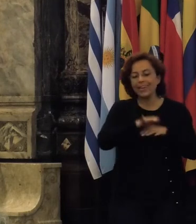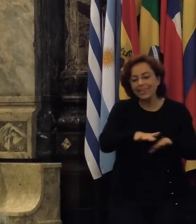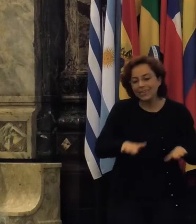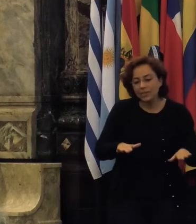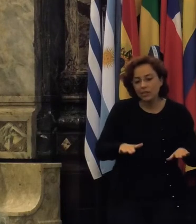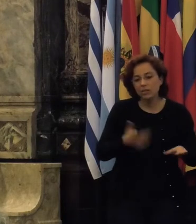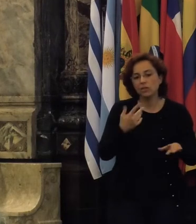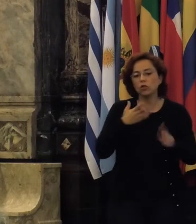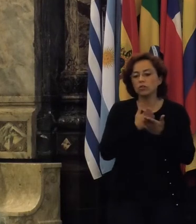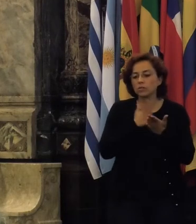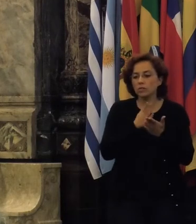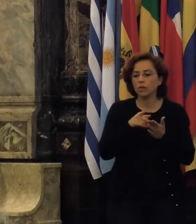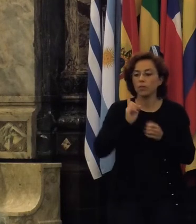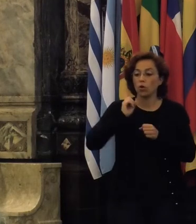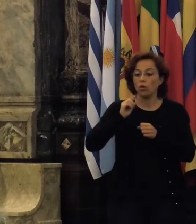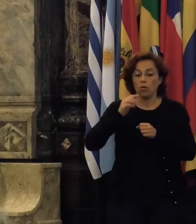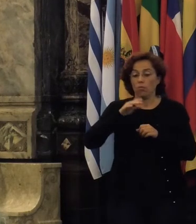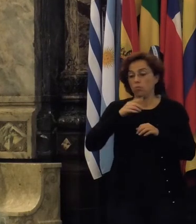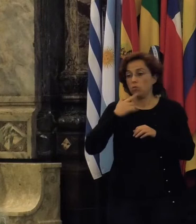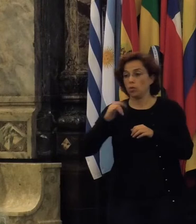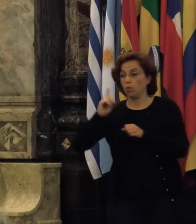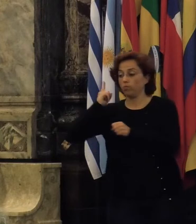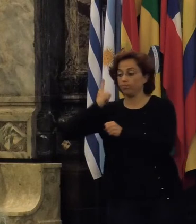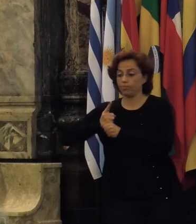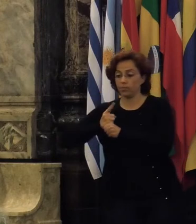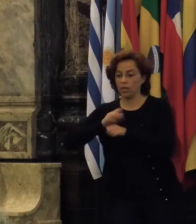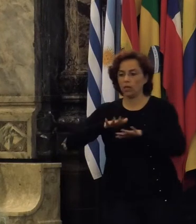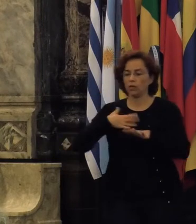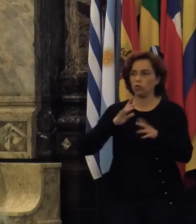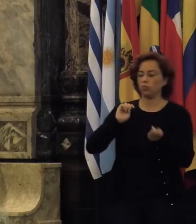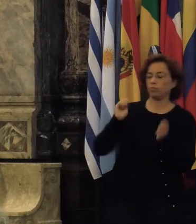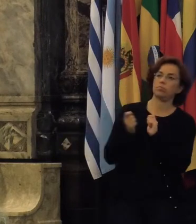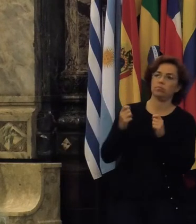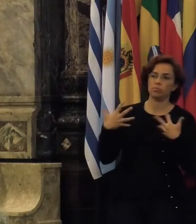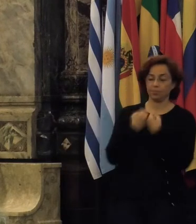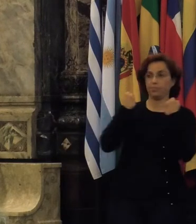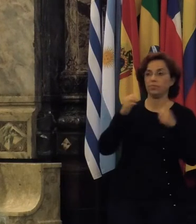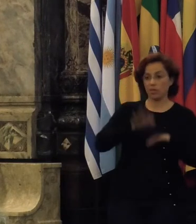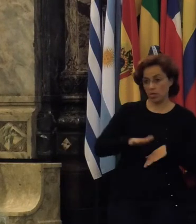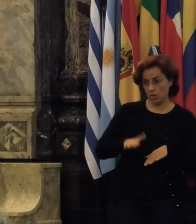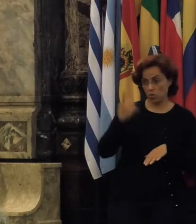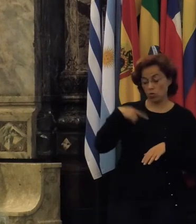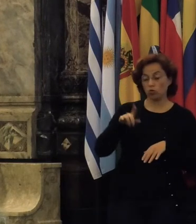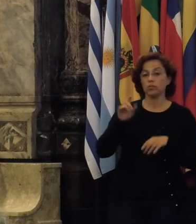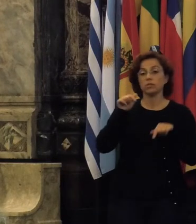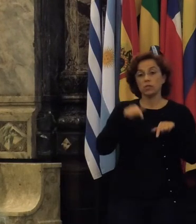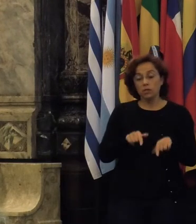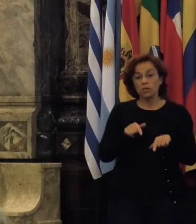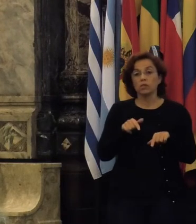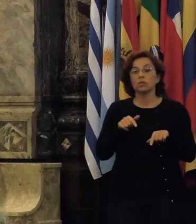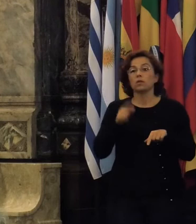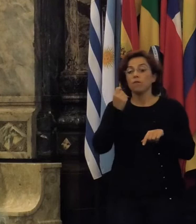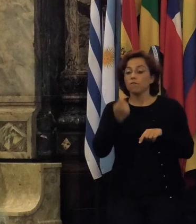siempre que se toman ciertas decisiones tambalea. Sin embargo, bueno, poner